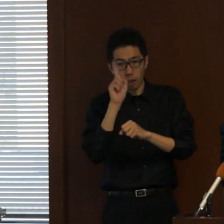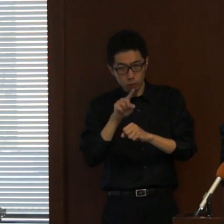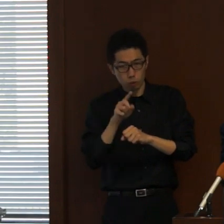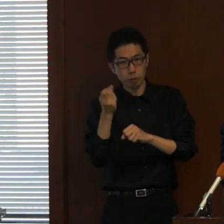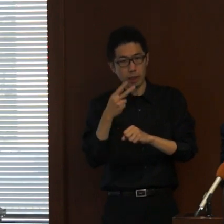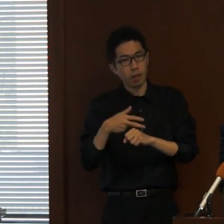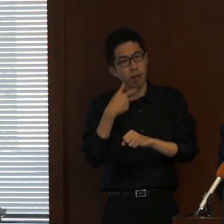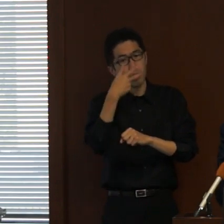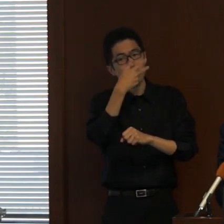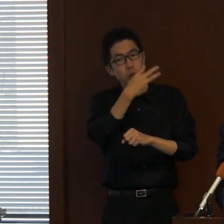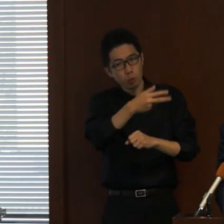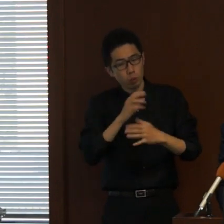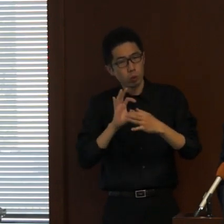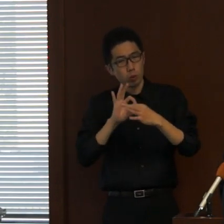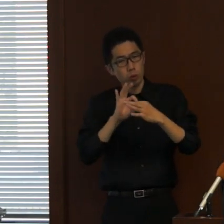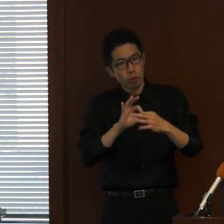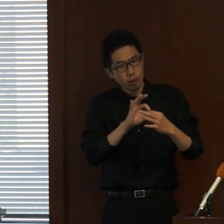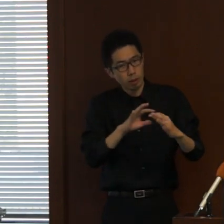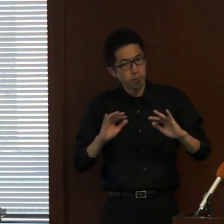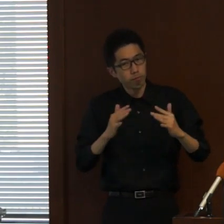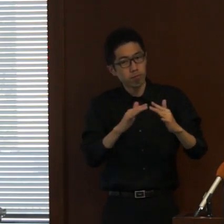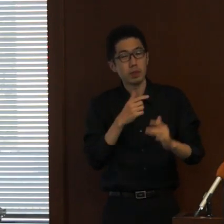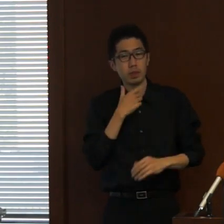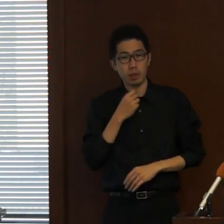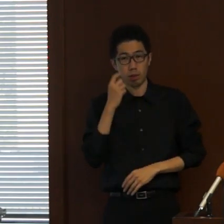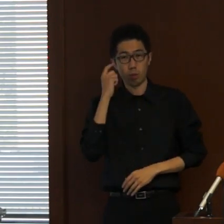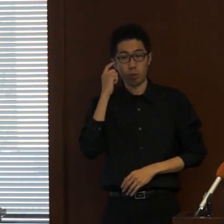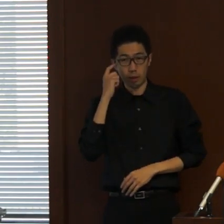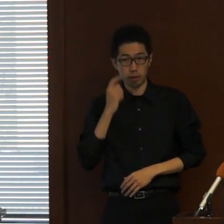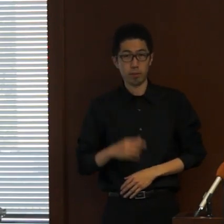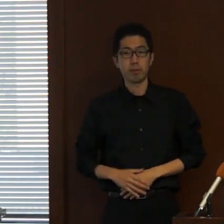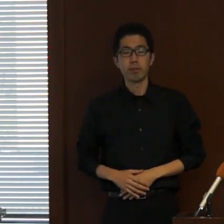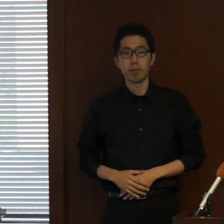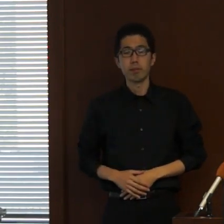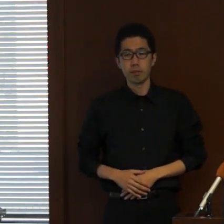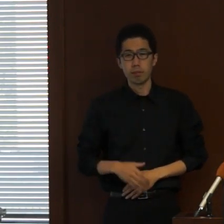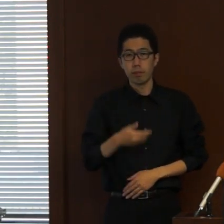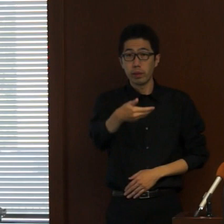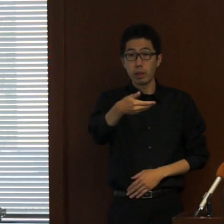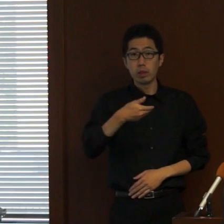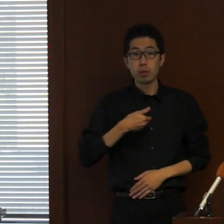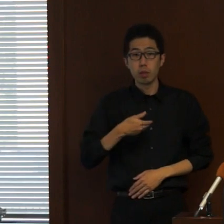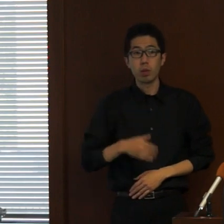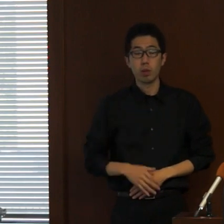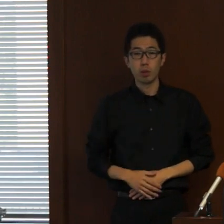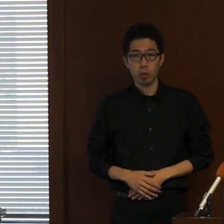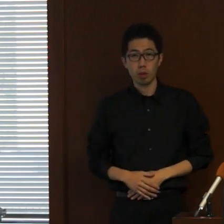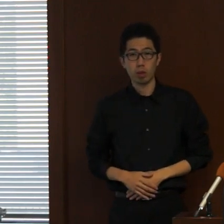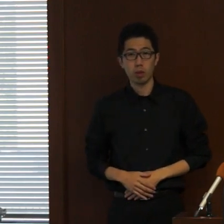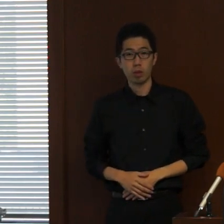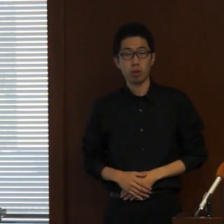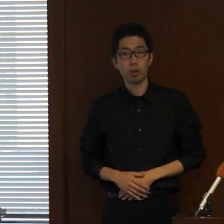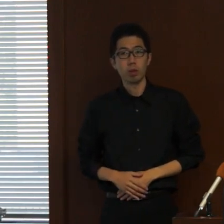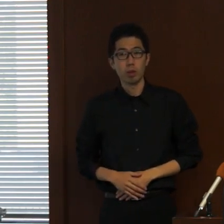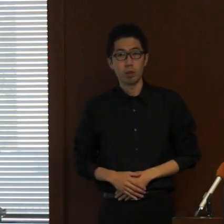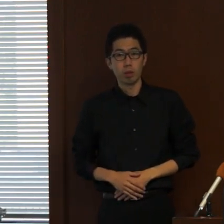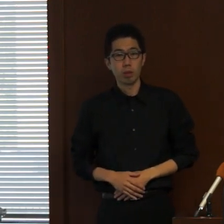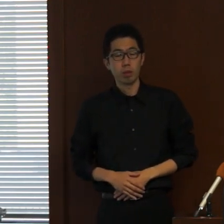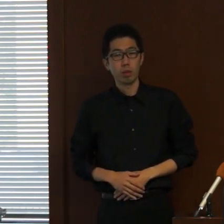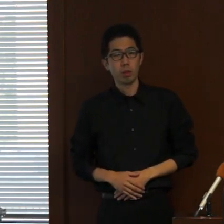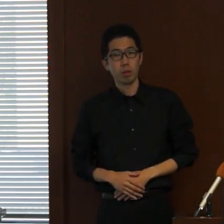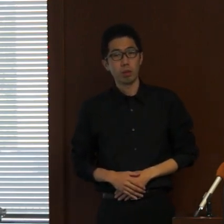結びつけていきたいと思います。 で、幹事社から最後の質問です。政府の、諮問委員会、専門家の諮問委員会がです